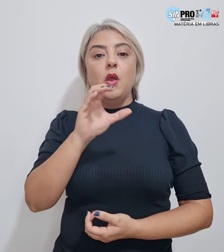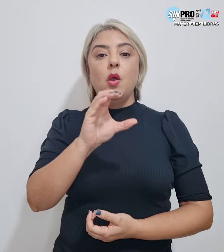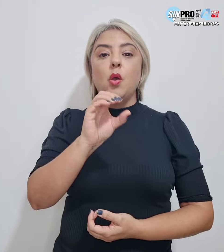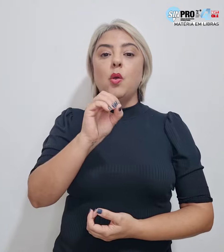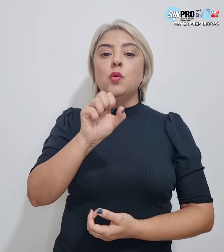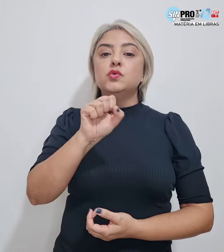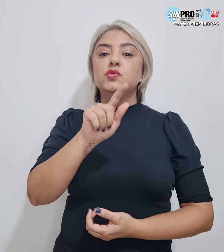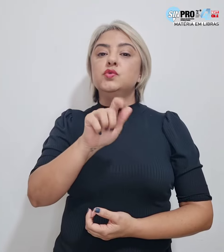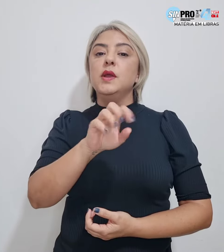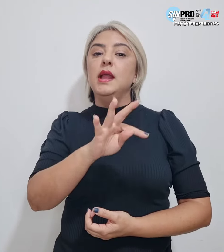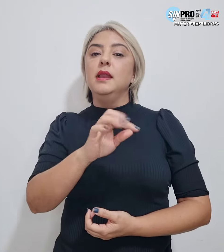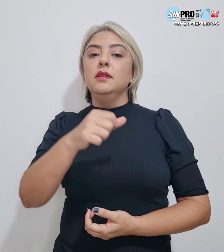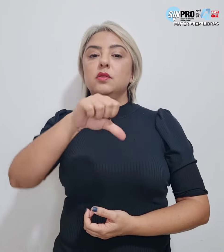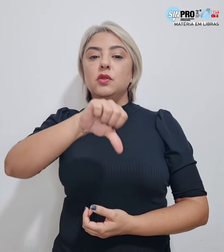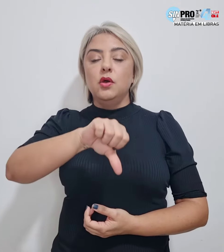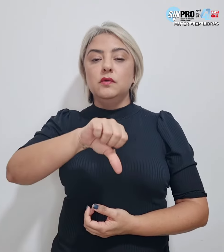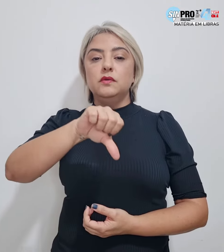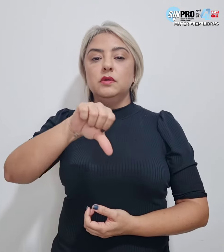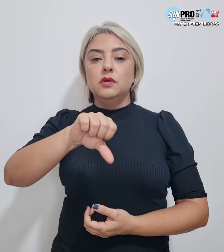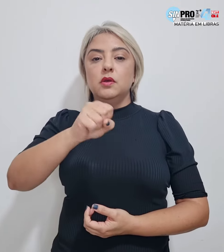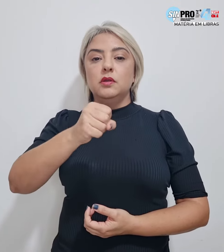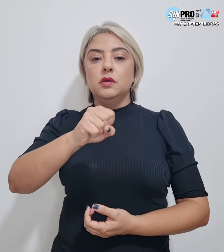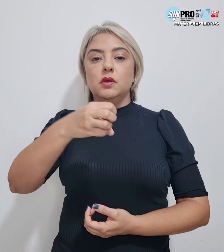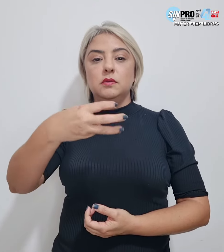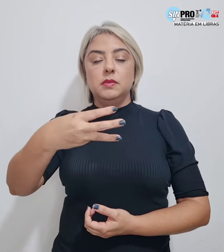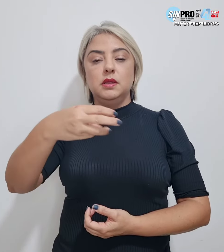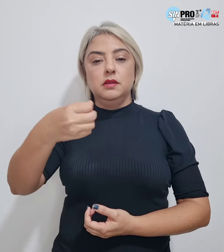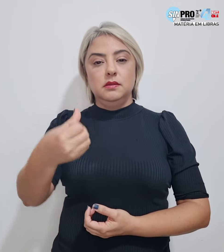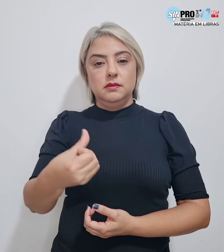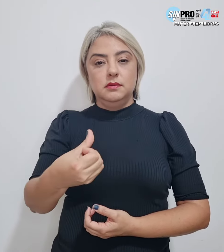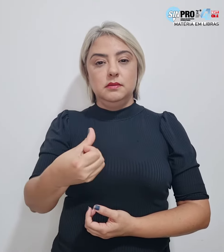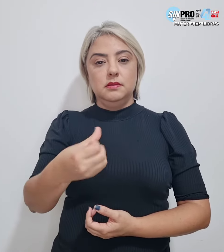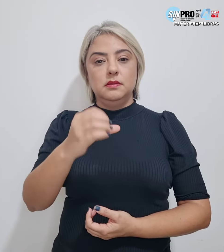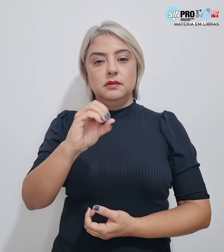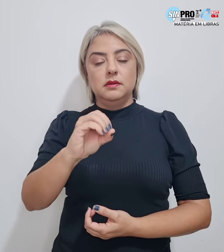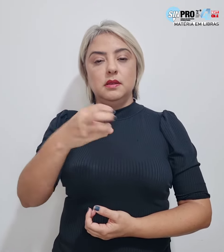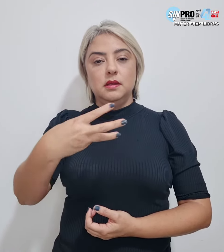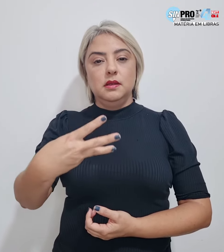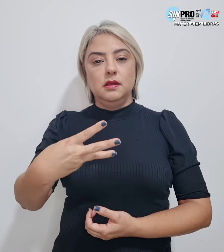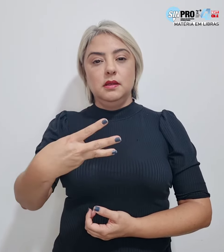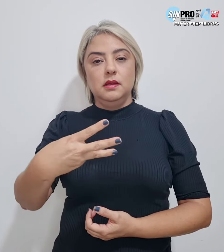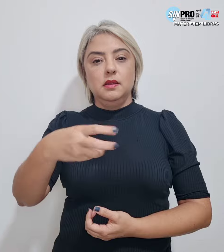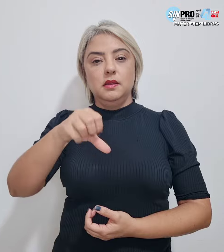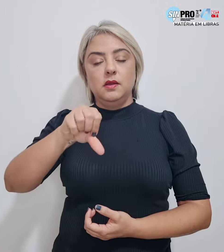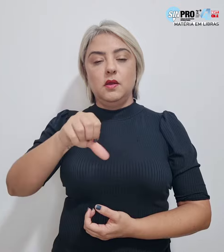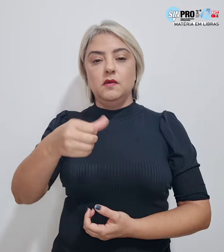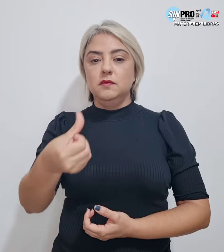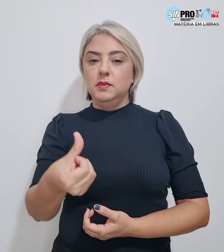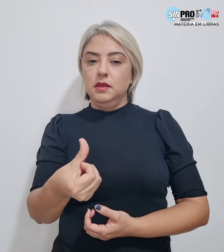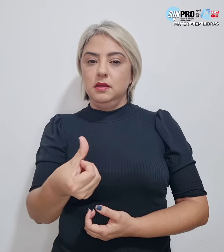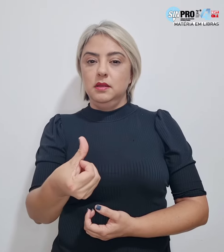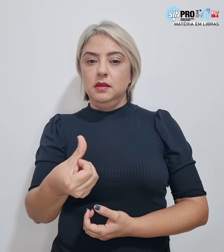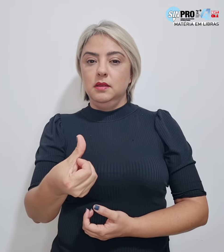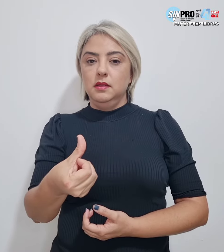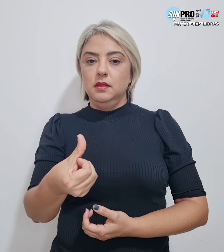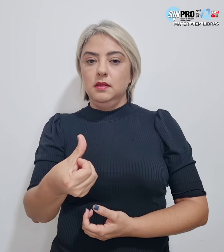Oliveira, 998360396. E